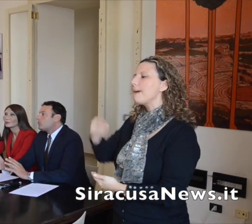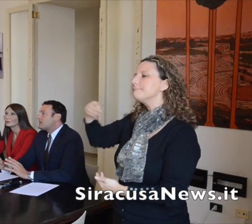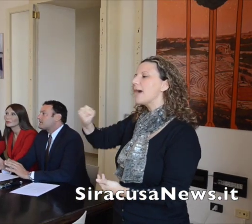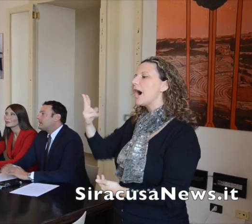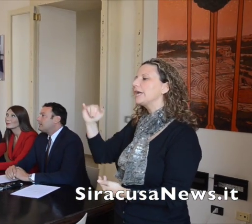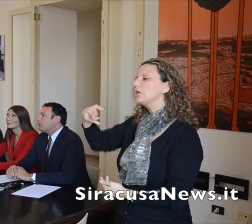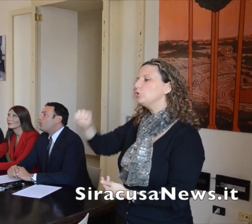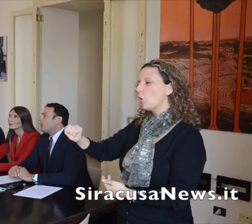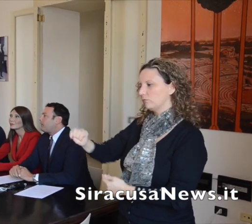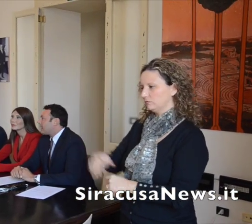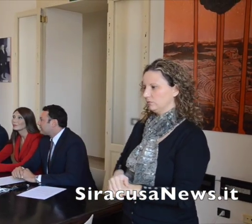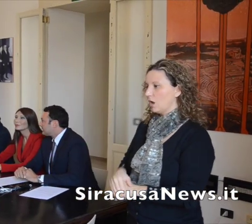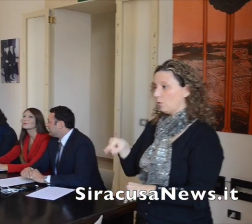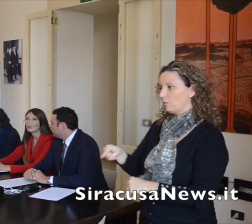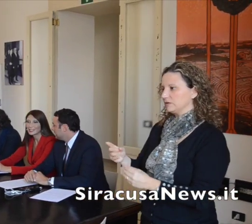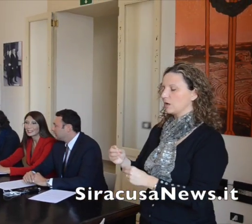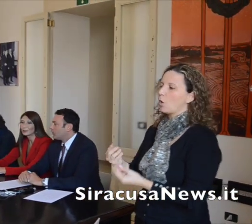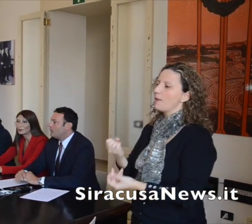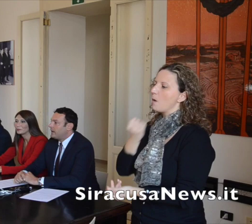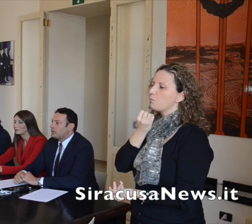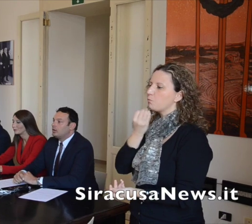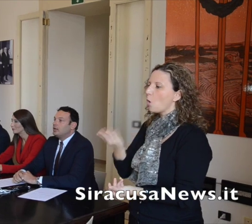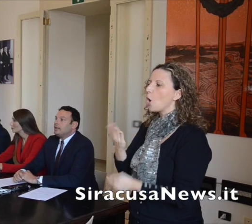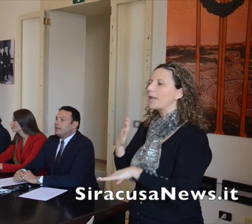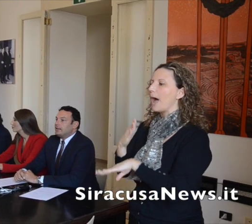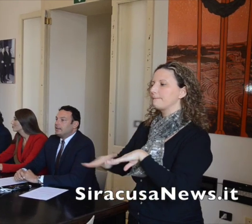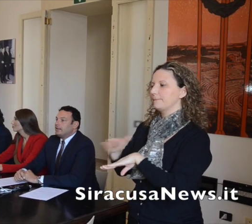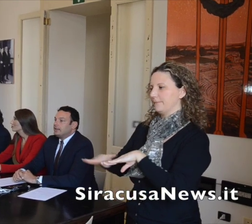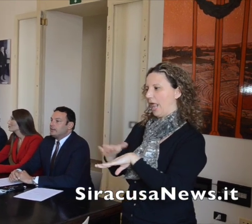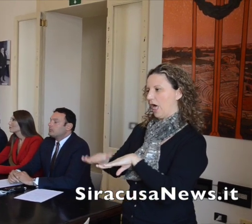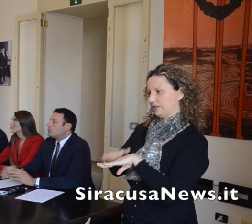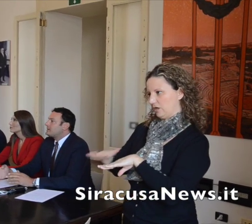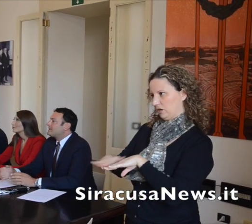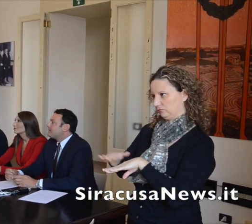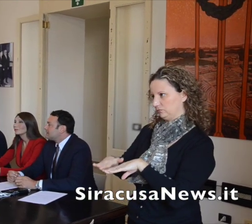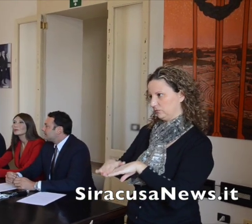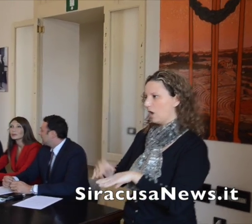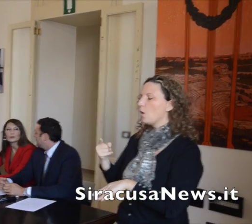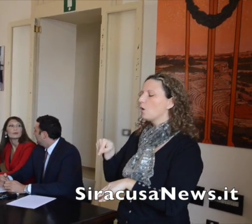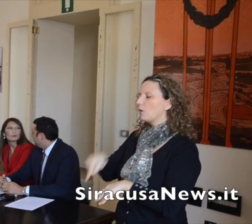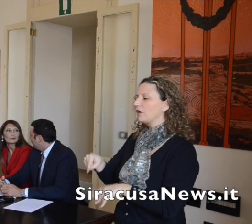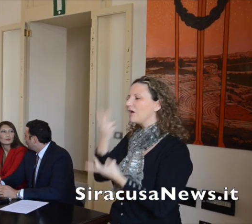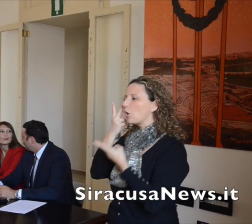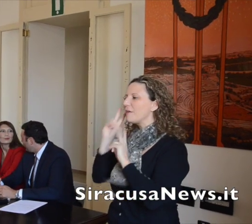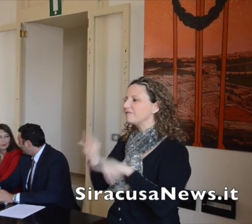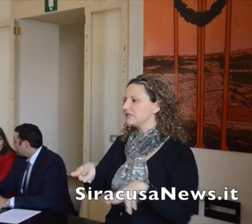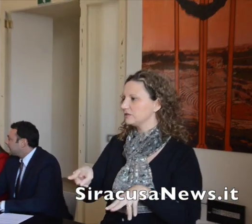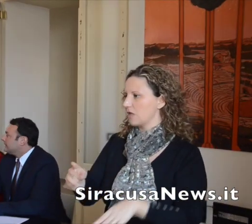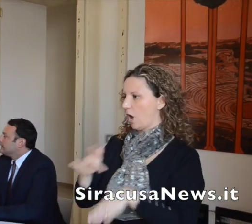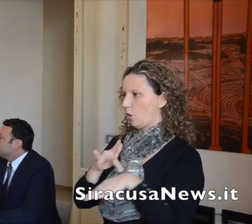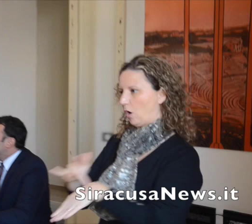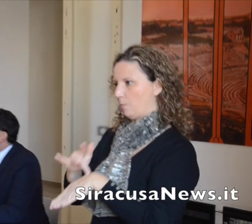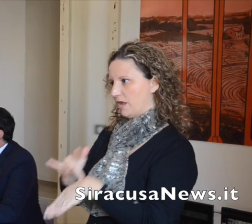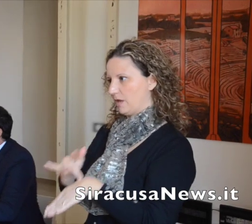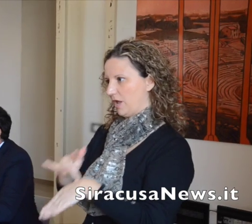abbiamo in mente ma di un progetto che grazie all'entusiasmo di Bernadette Lobianco, delle associazioni che si sono date da fare ha